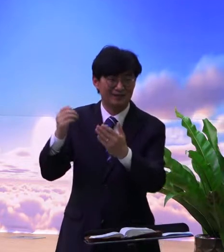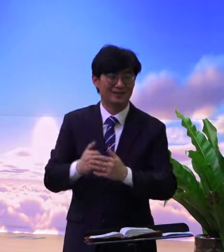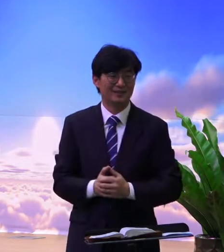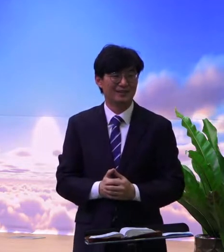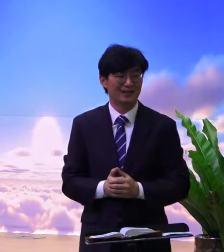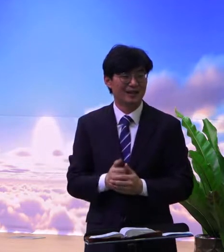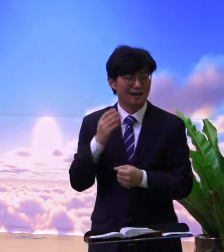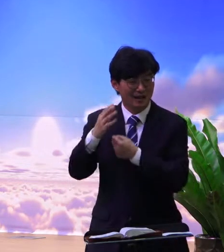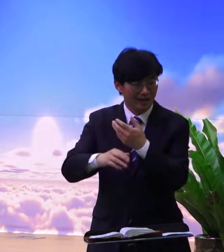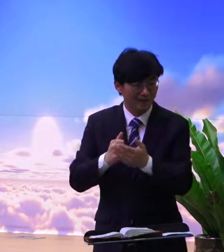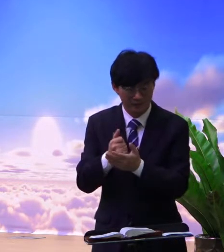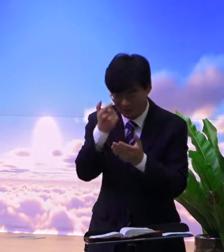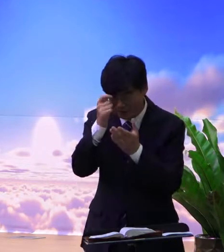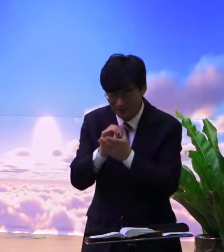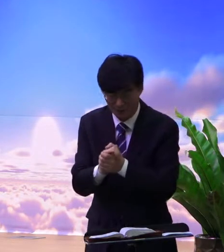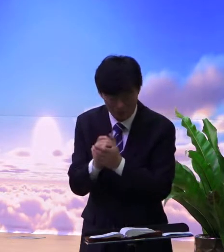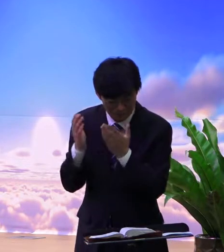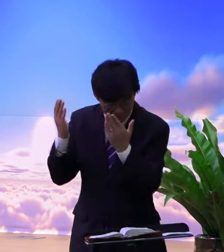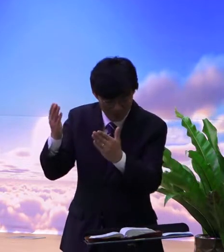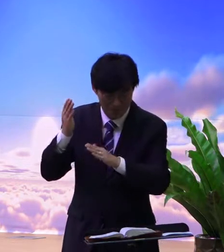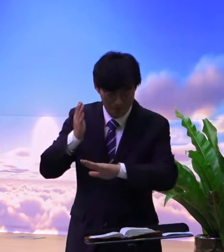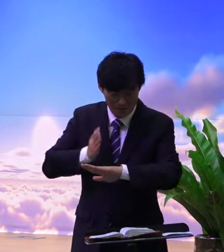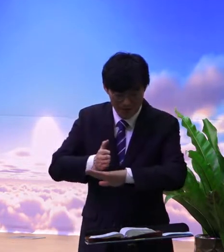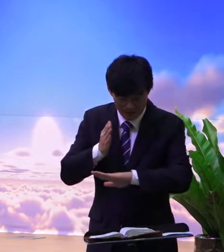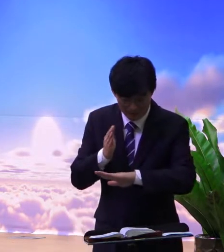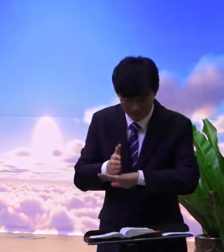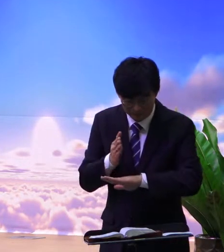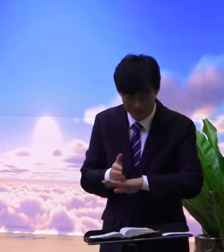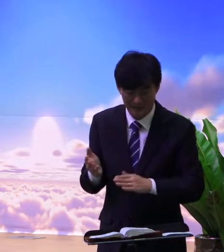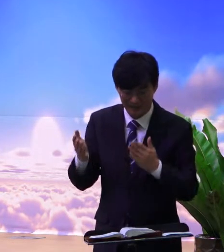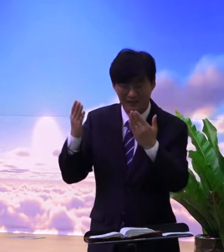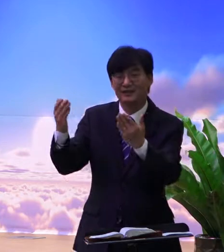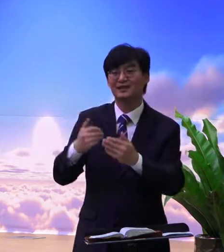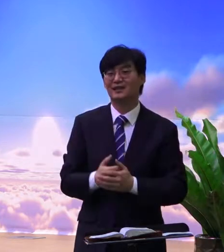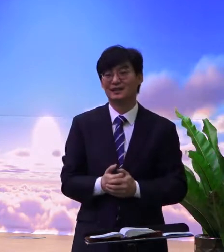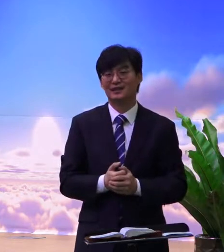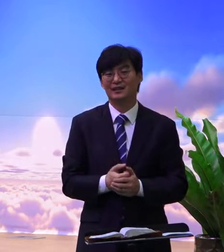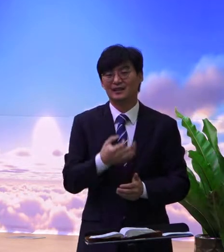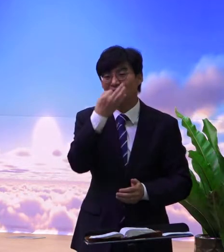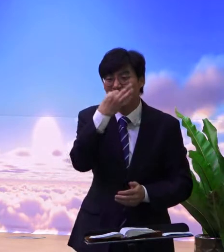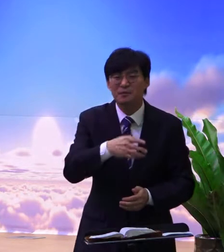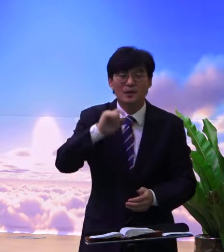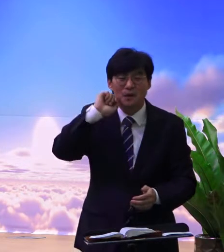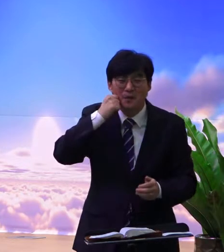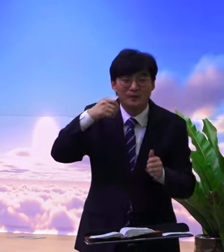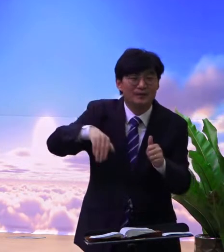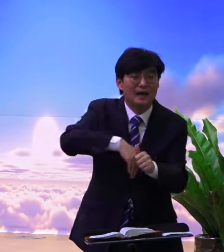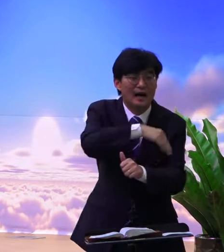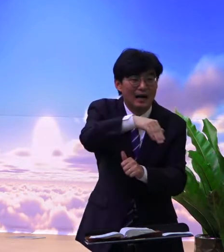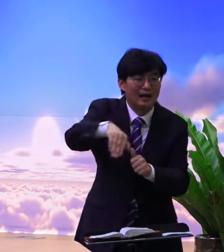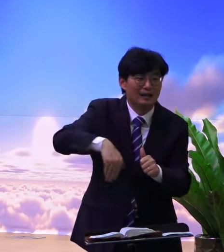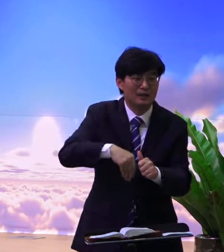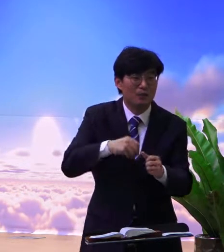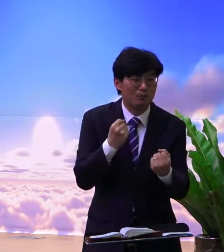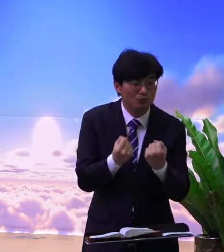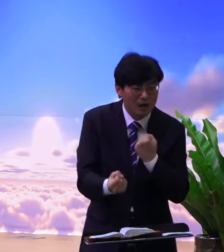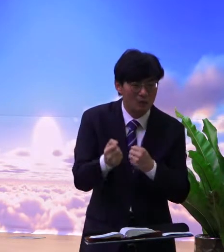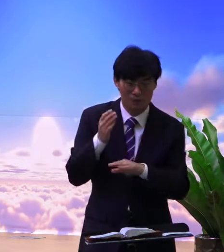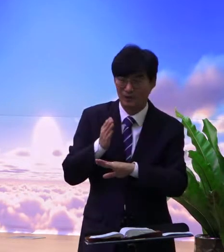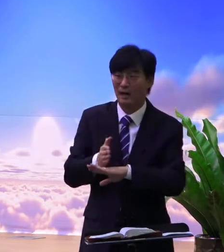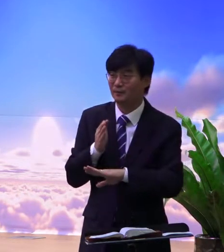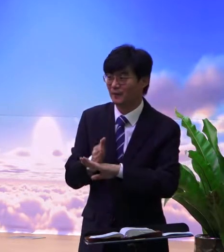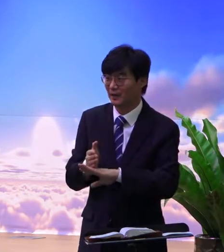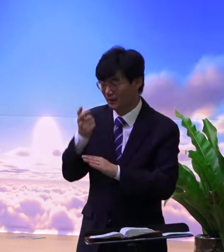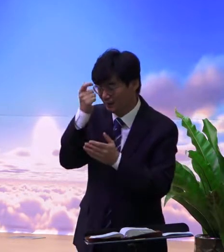그가 하나님께 기도하며 감사하였더라 라고 기록했습니다. 그 힘들고 어려운